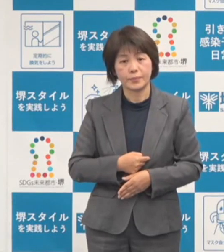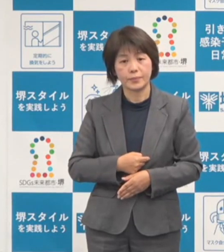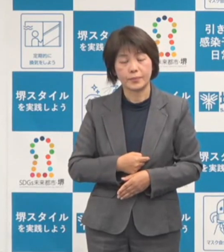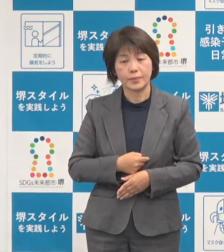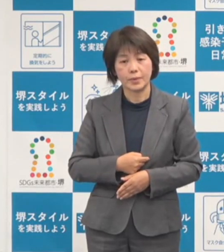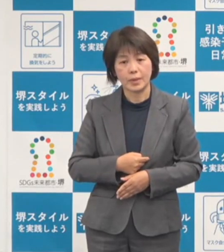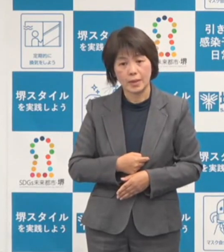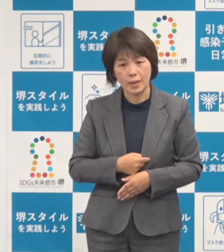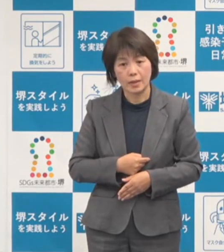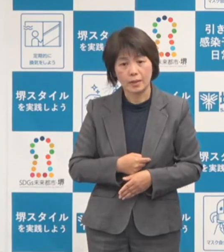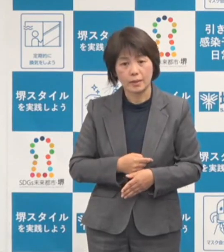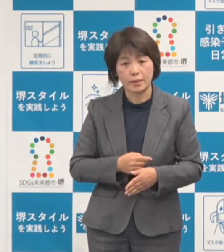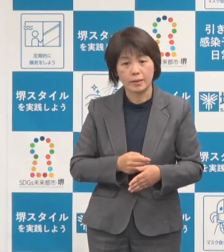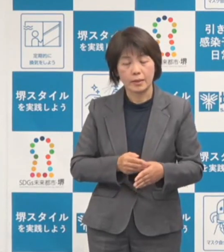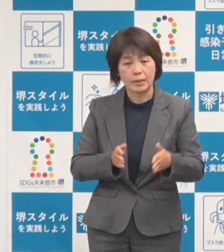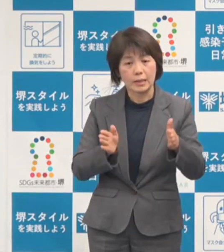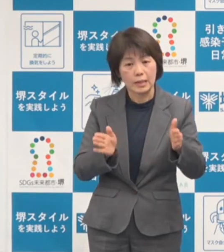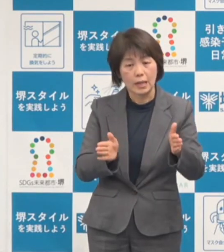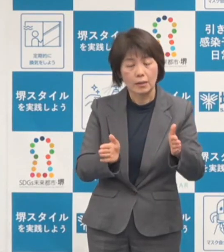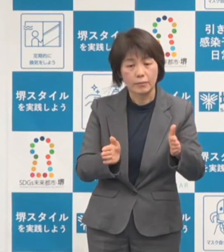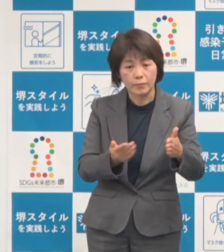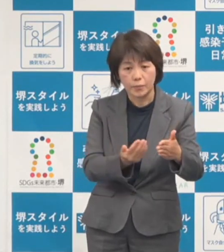を短くする